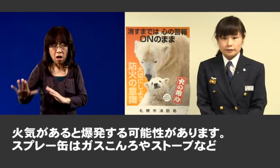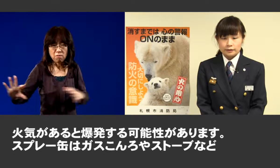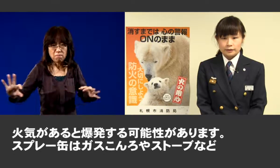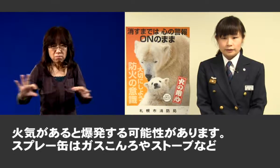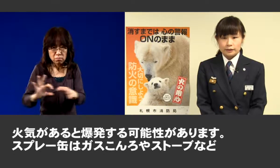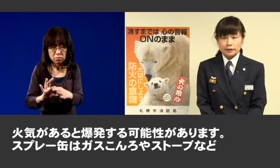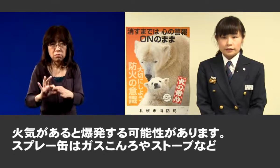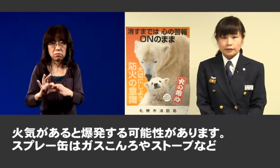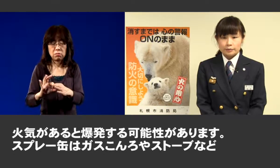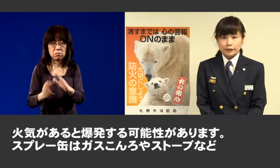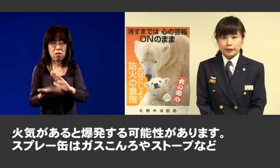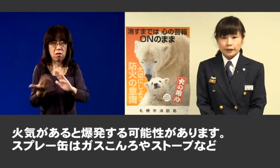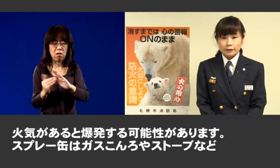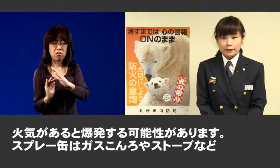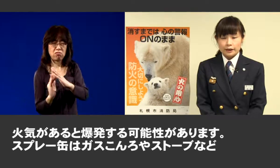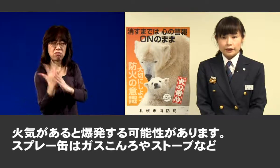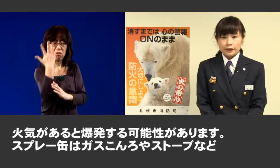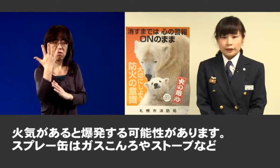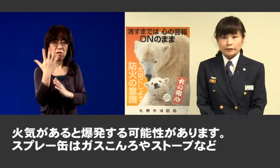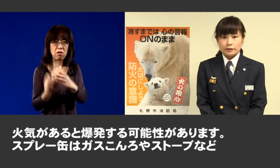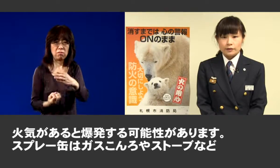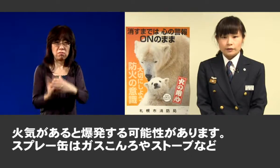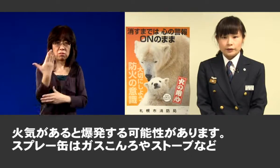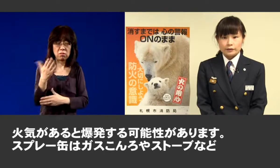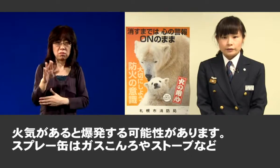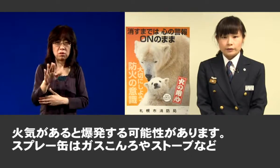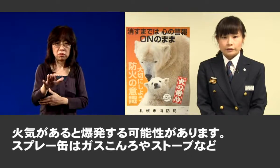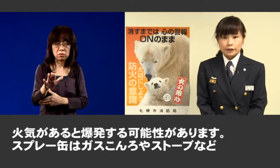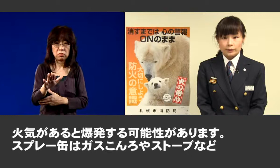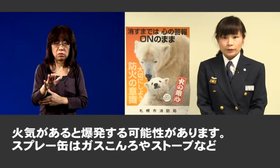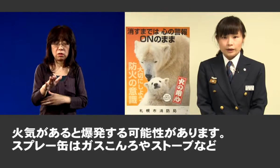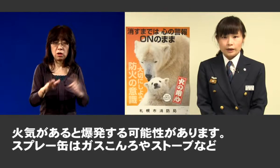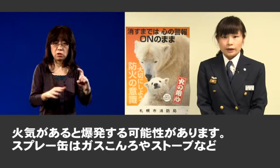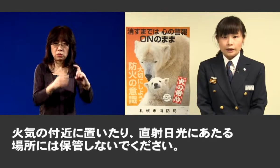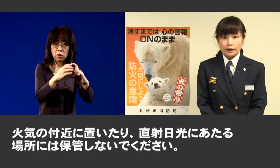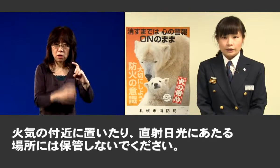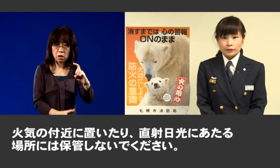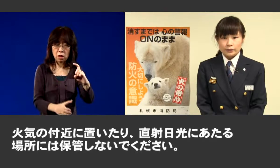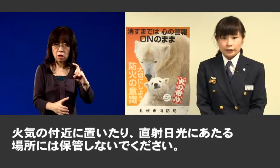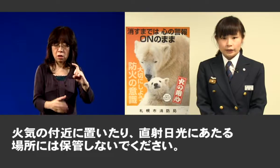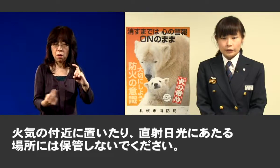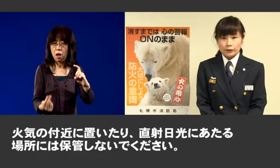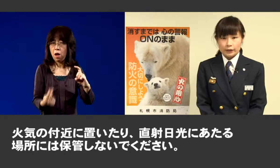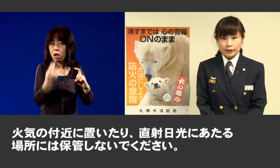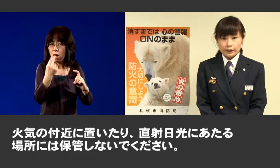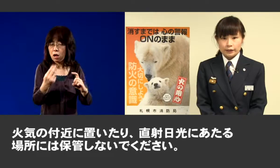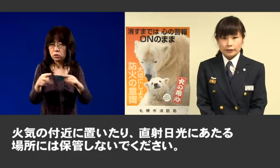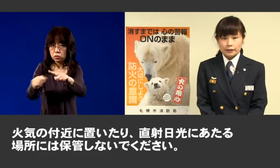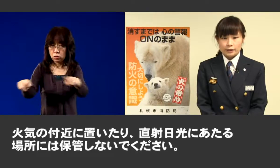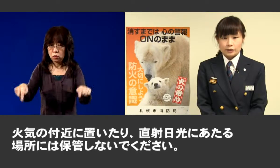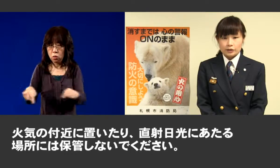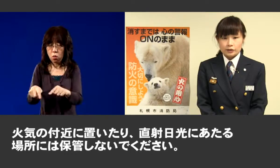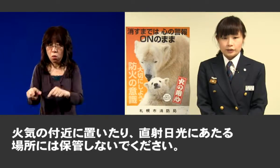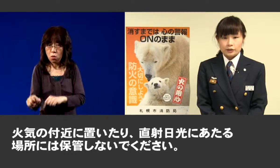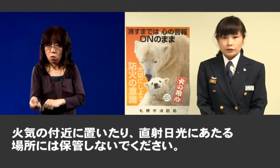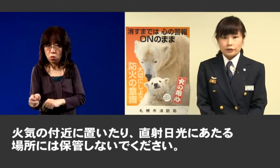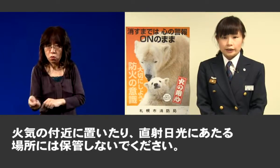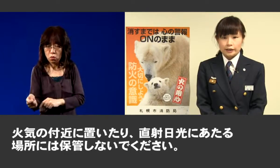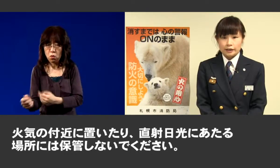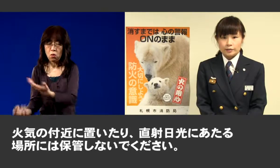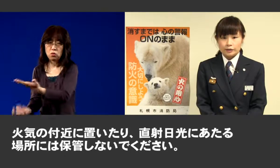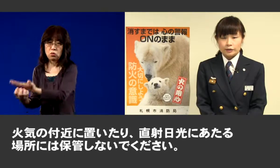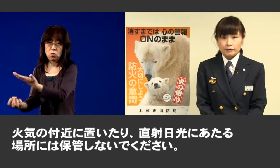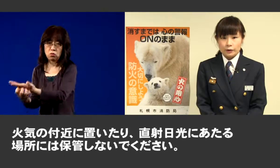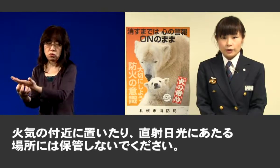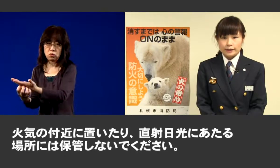ります。スプレー缶はガスコンロやストーブなど、火気の付近に置いたり、直射日光